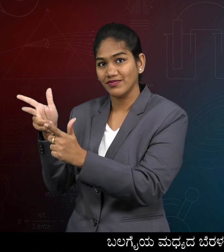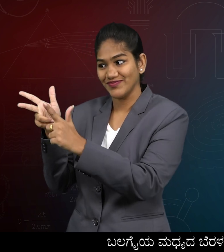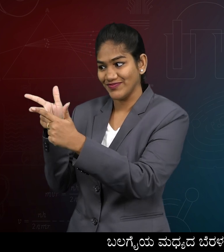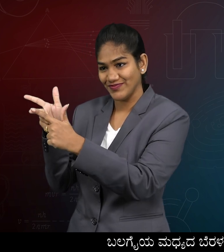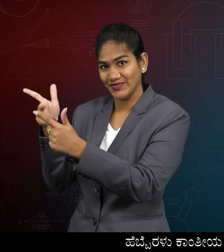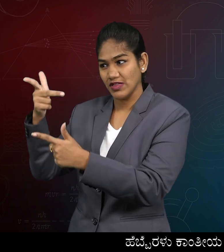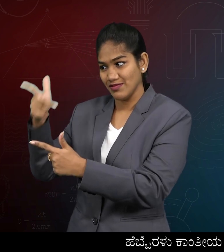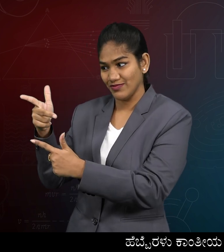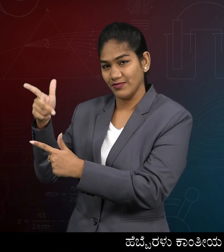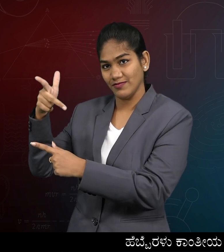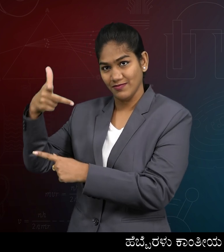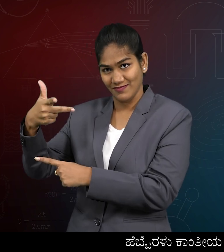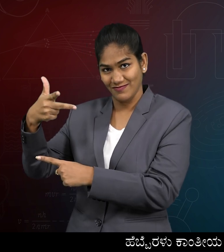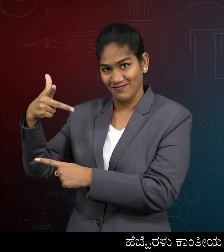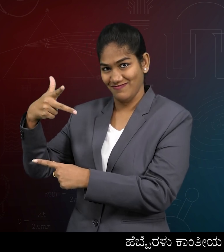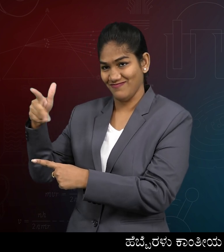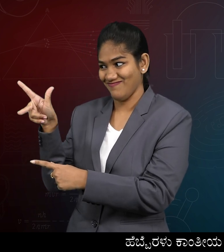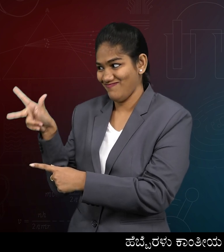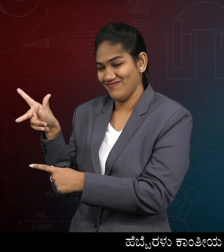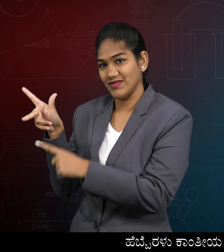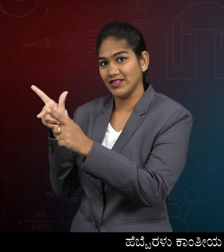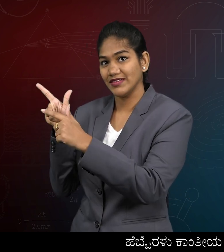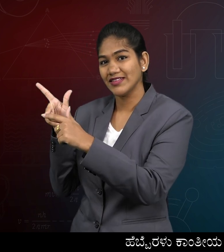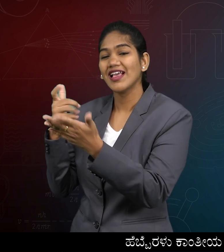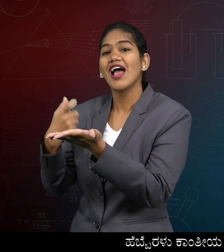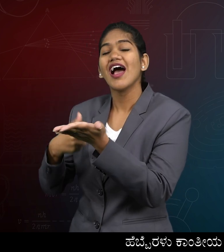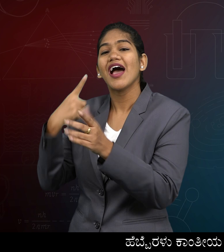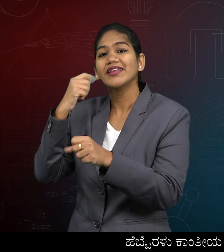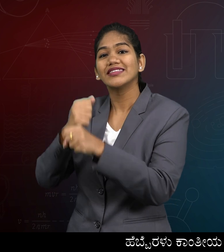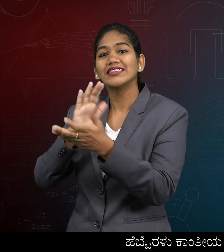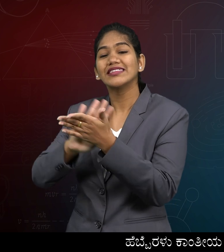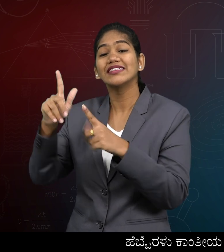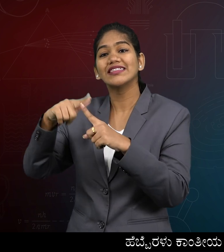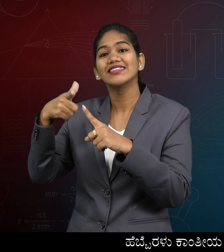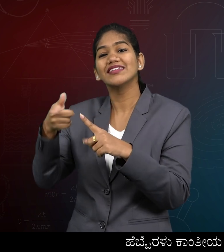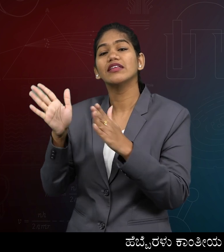ಜೋಡಿಸಿದರೆ ಹೆಬ್ಬೆರಳು ಕಾಂತೀಯ ಬಲದ ದಿಕ್ಕಿನ ಕಡೆಗೆ ತೋರಿಸುತ್ತದೆ.